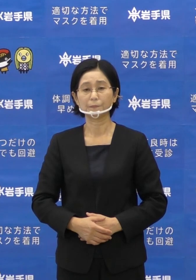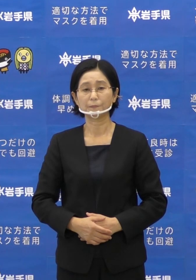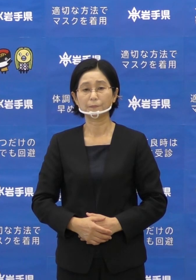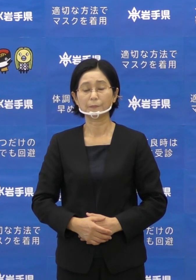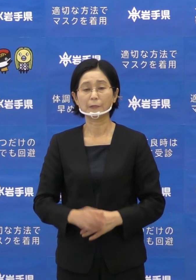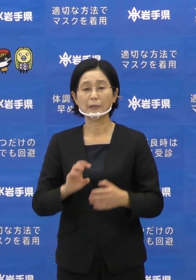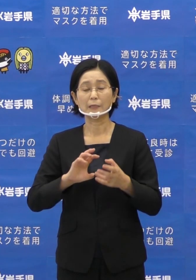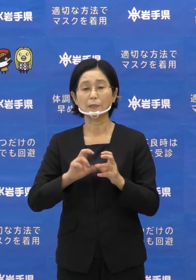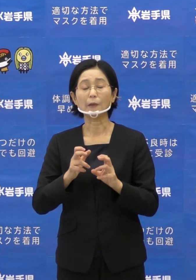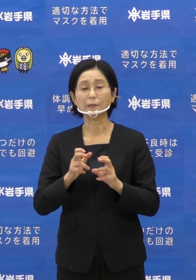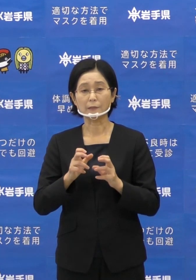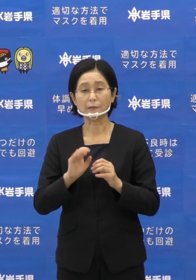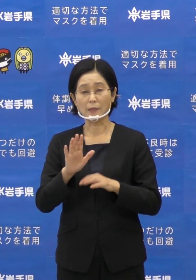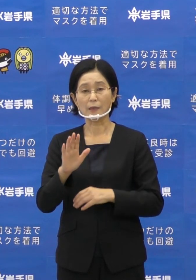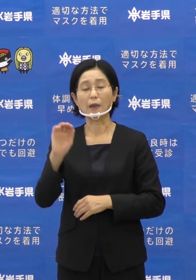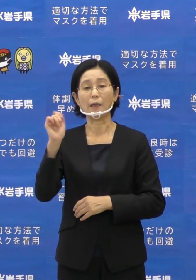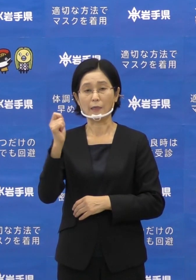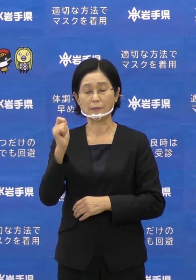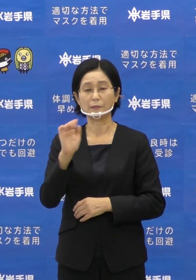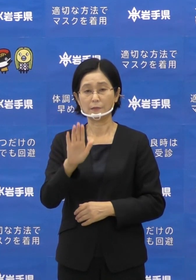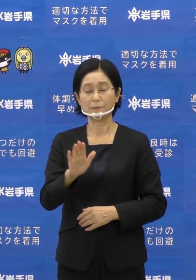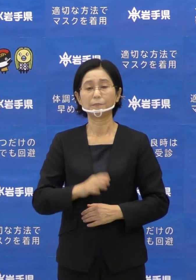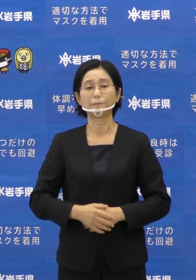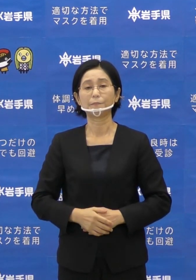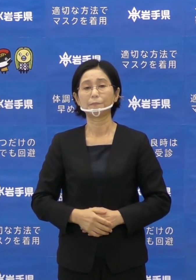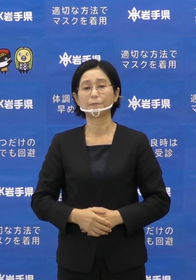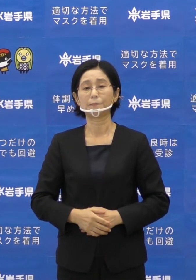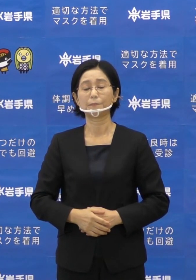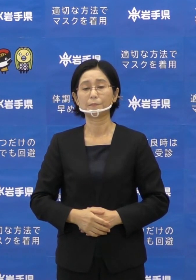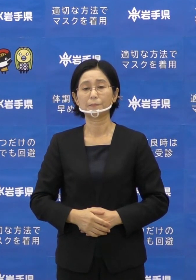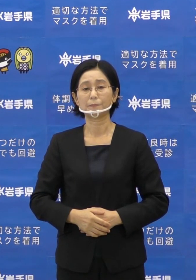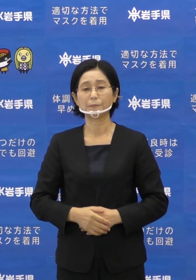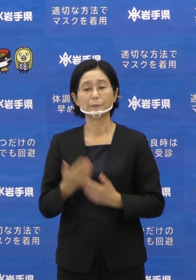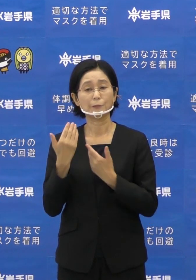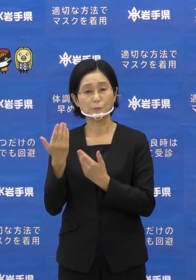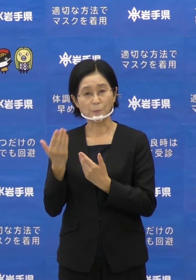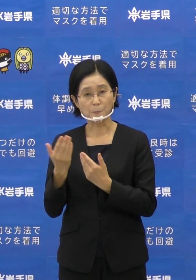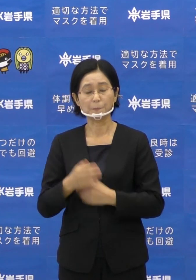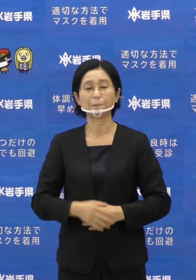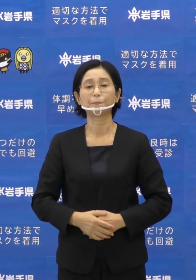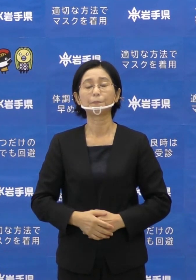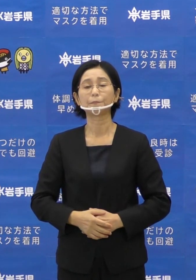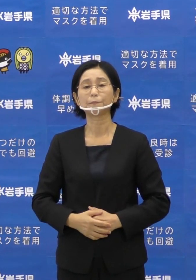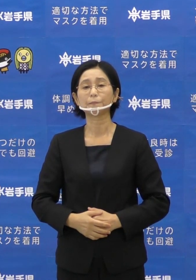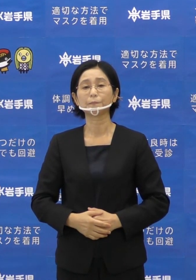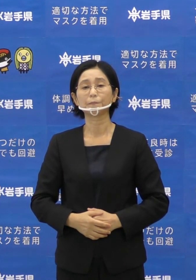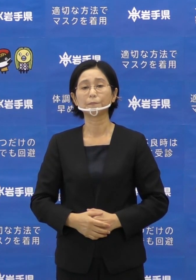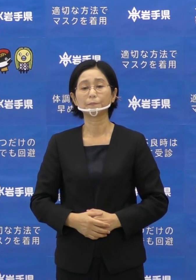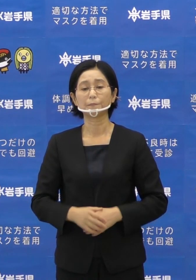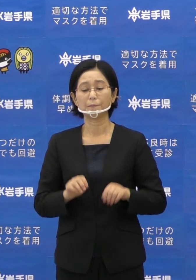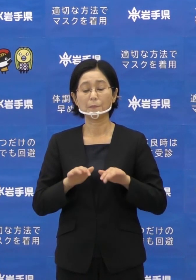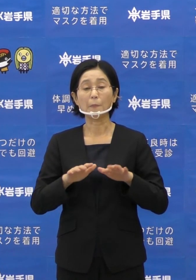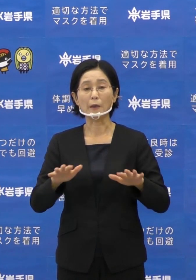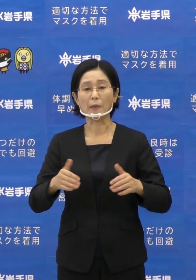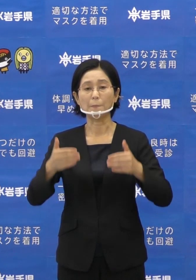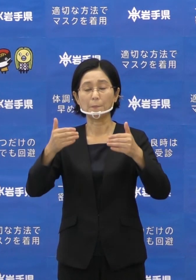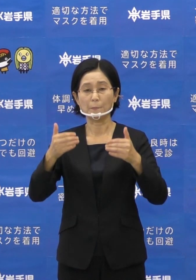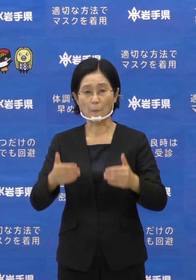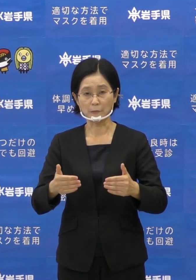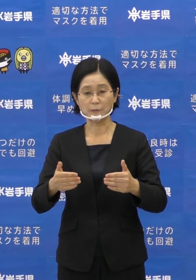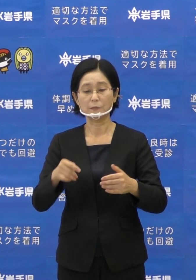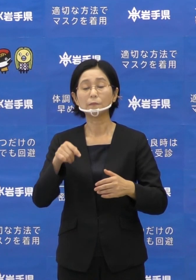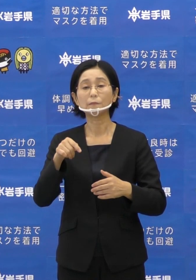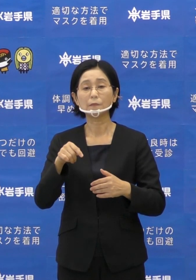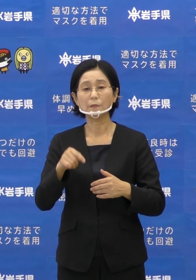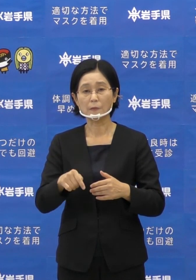岩手朝日テレビの鶴巻と申します、はい、よろしくお願いします。何点か伺いたいんですけども、まん延防止等重点措置の